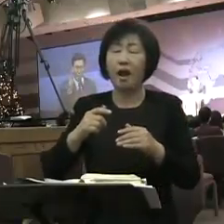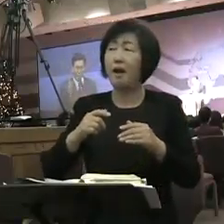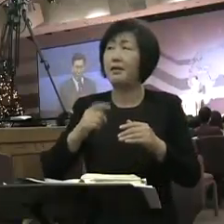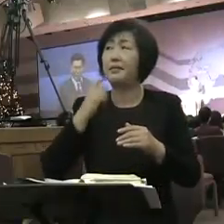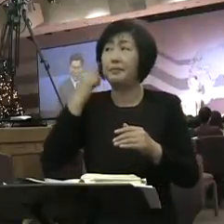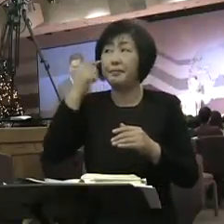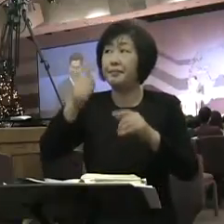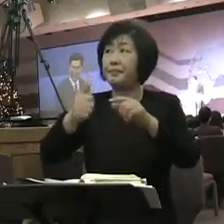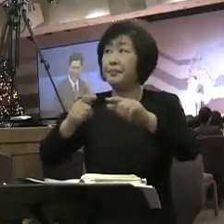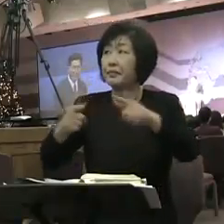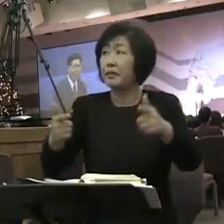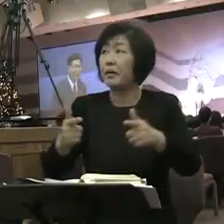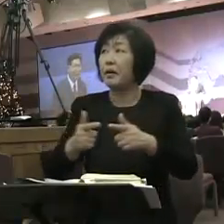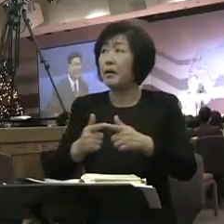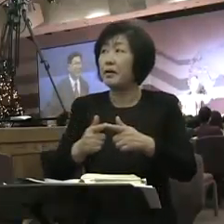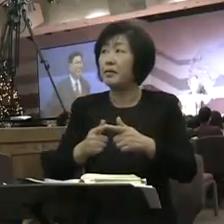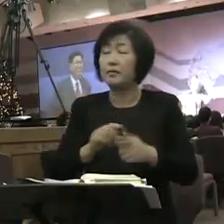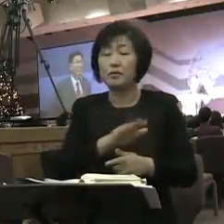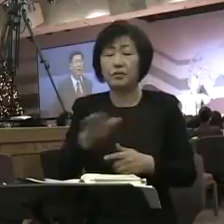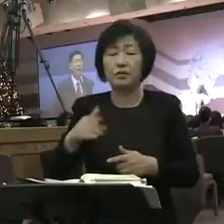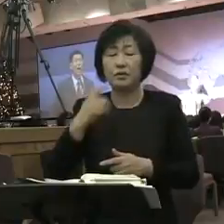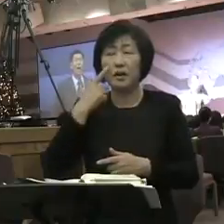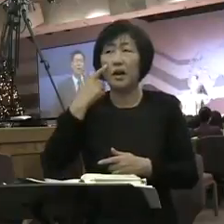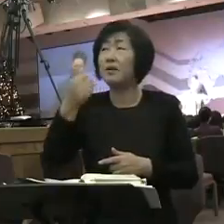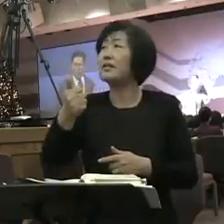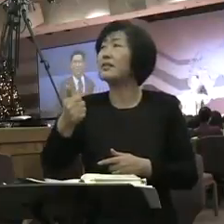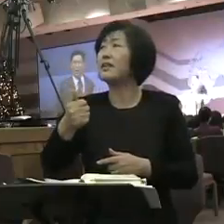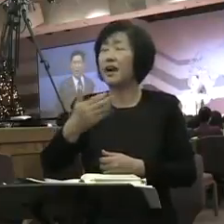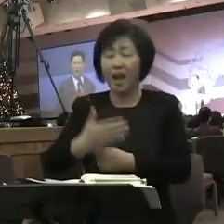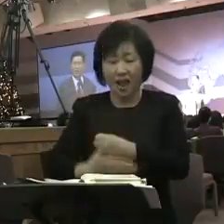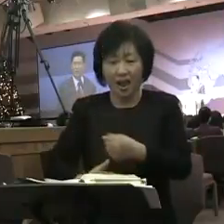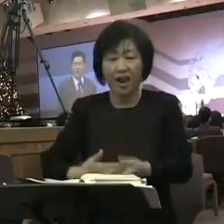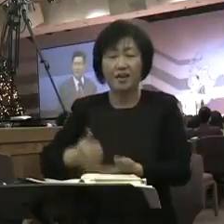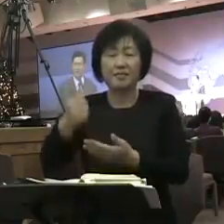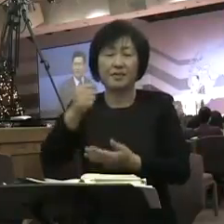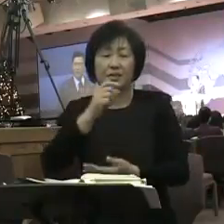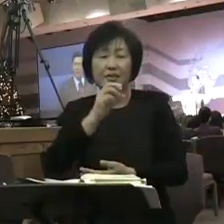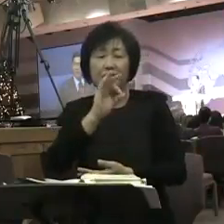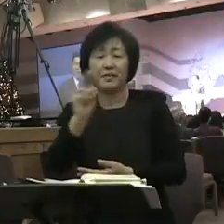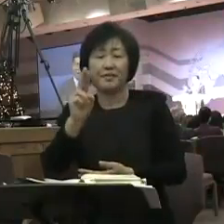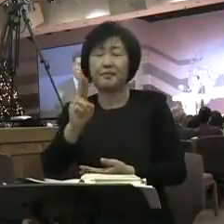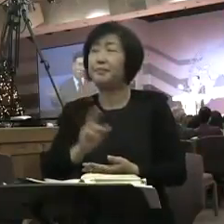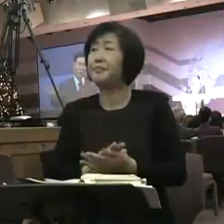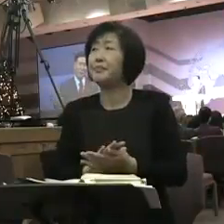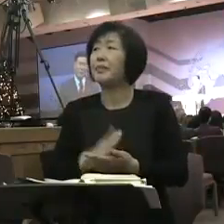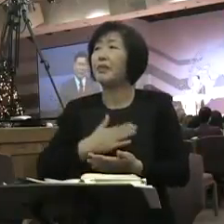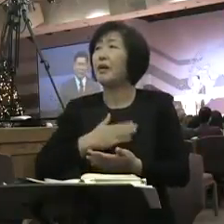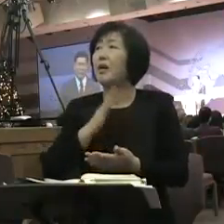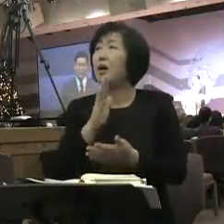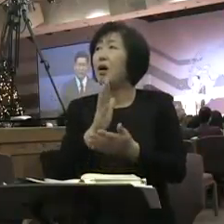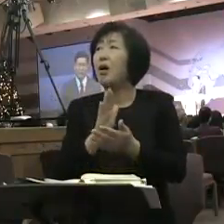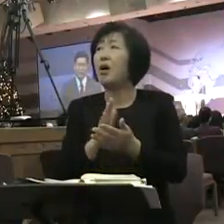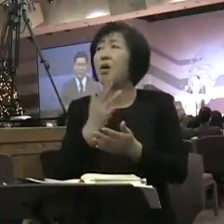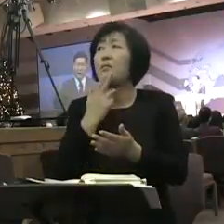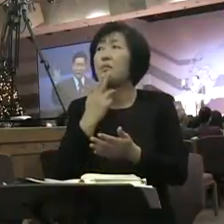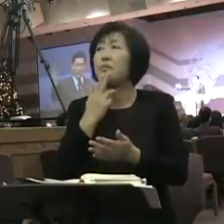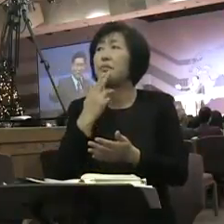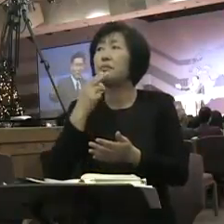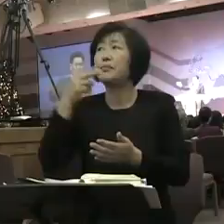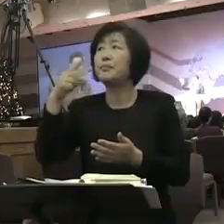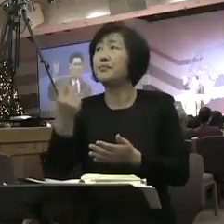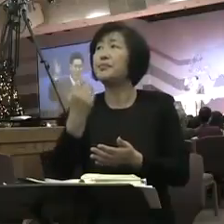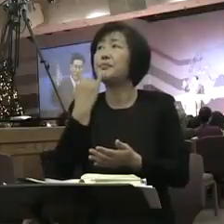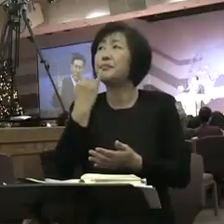여러분이 할 수 있는 말이 있습니다. 우리 아빠는 하나님이야. 나 없어도 괜찮아.